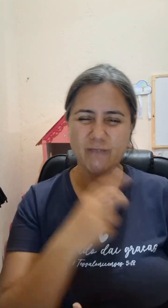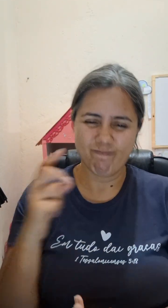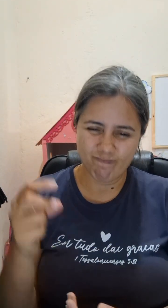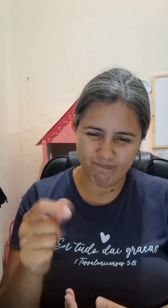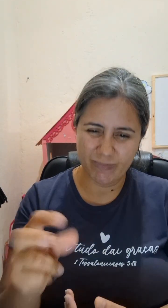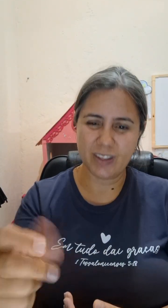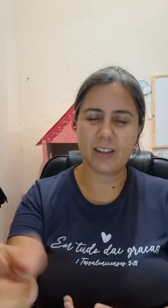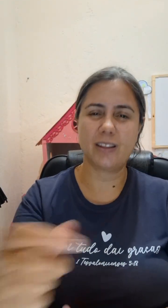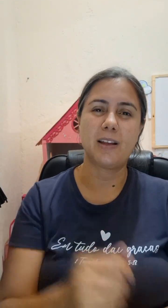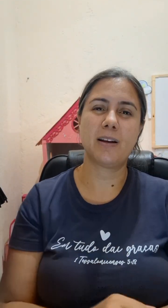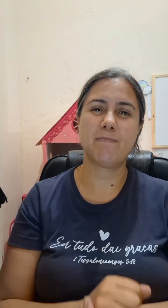veio nos salvar